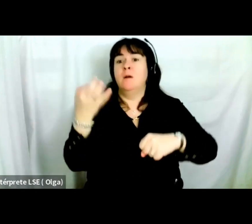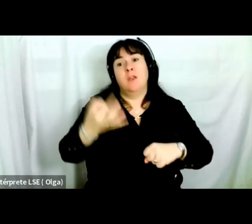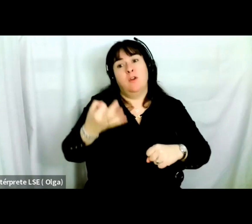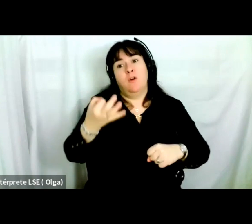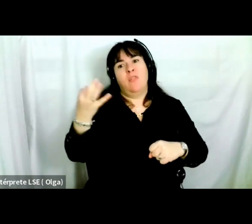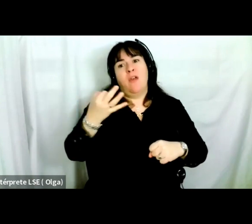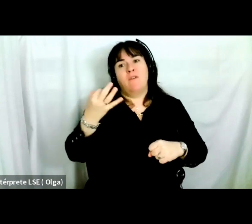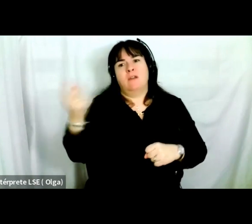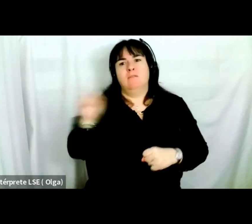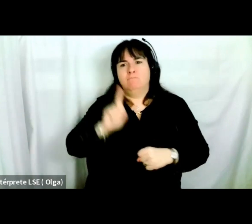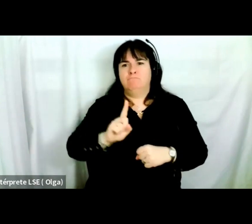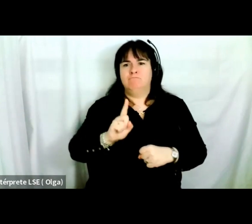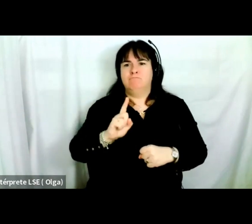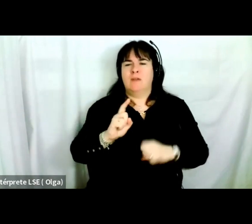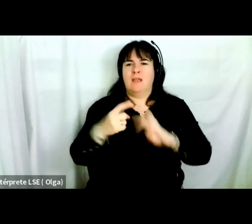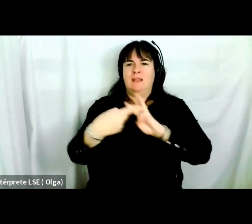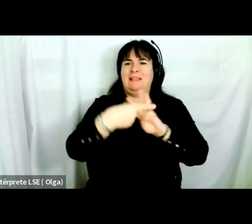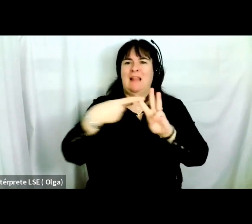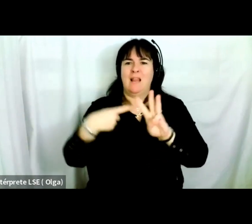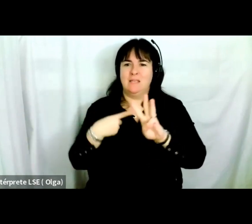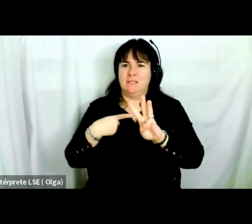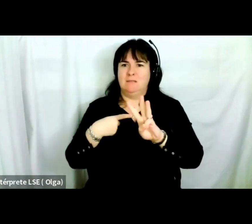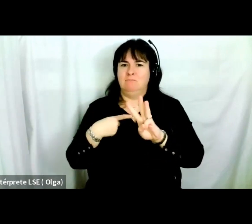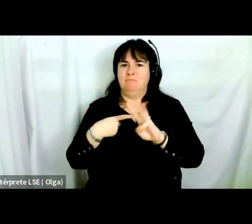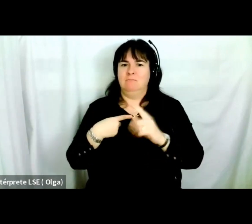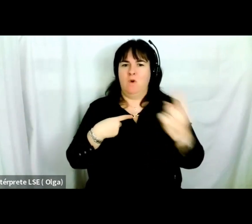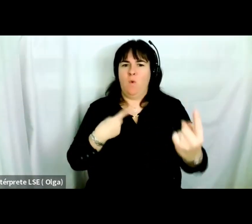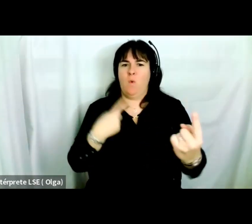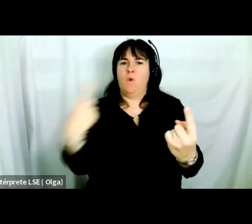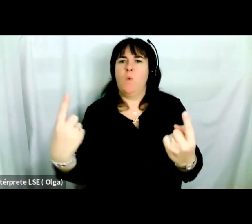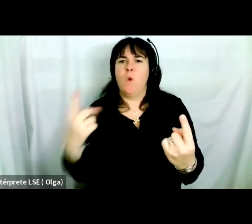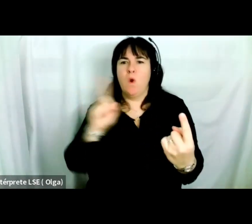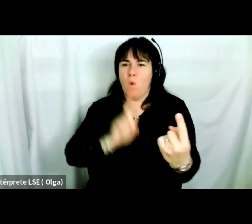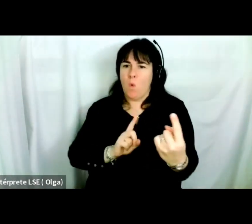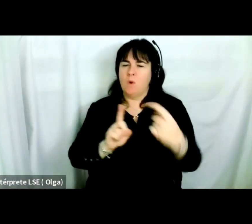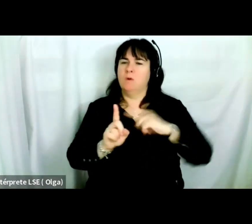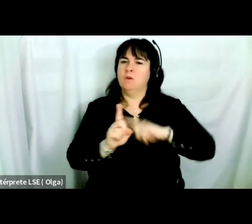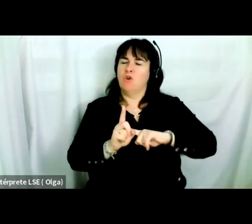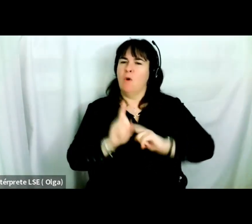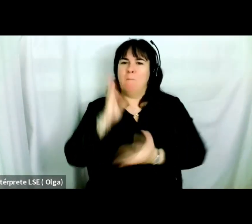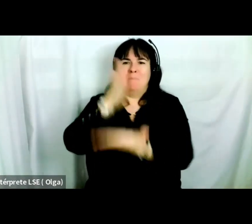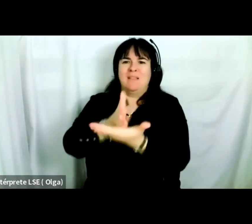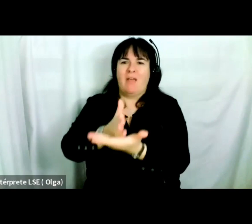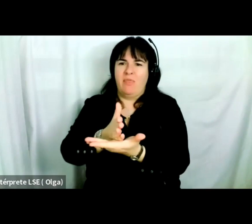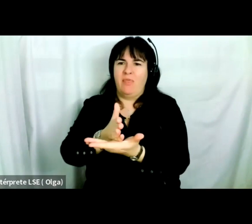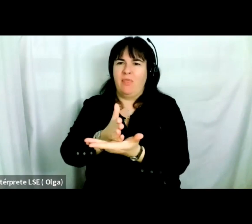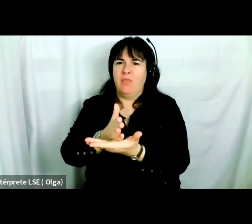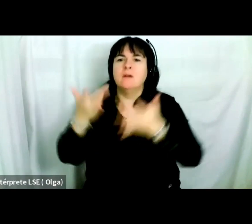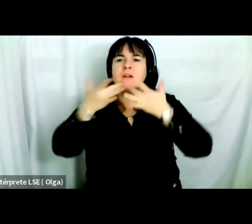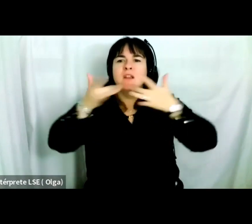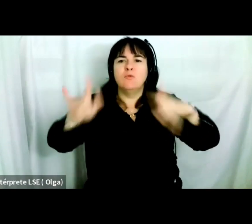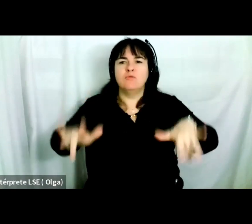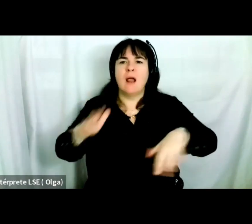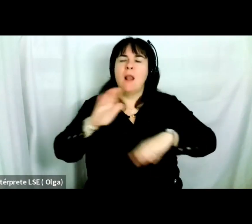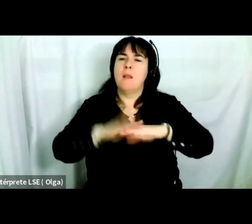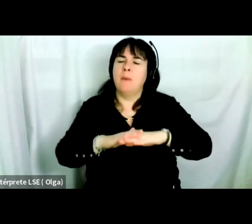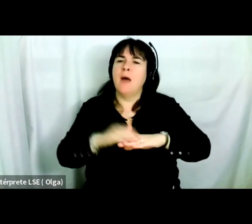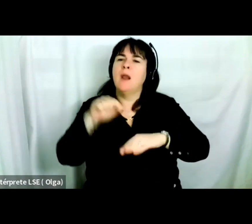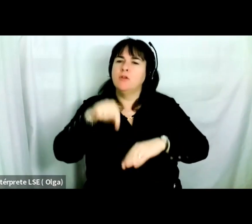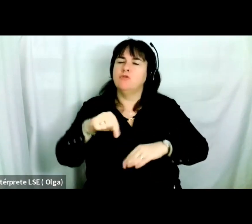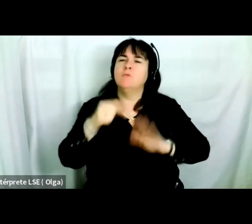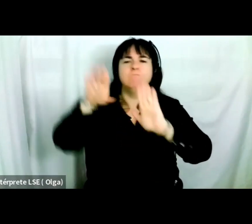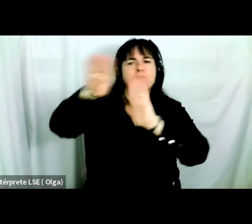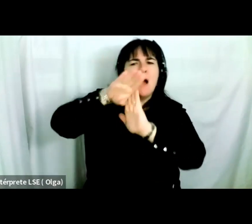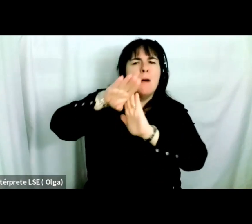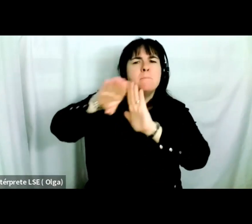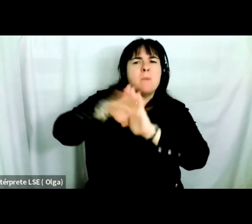sea, digamos, que esté en medio, imparcial y que pueda establecer una serie de pautas de intervención,